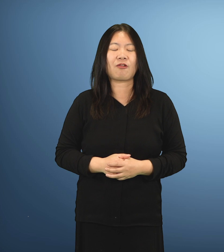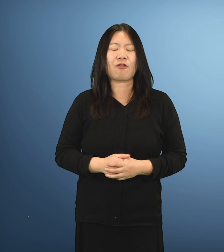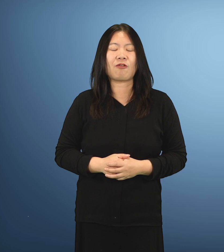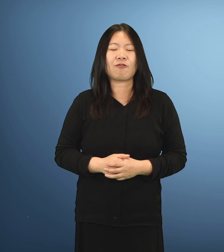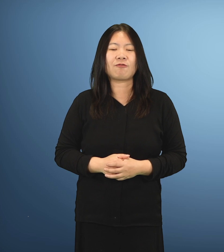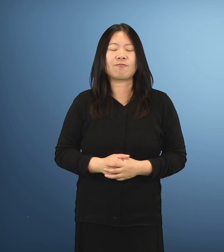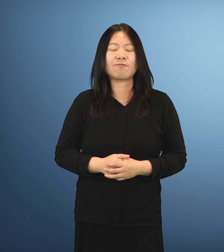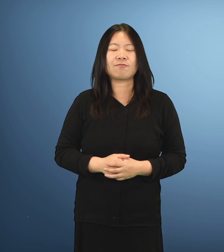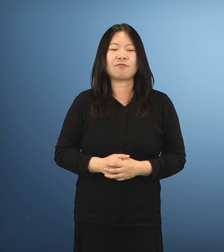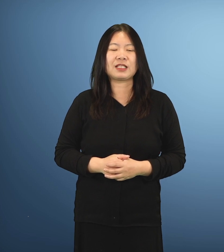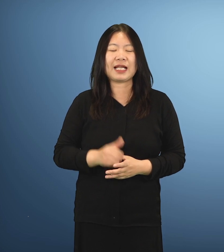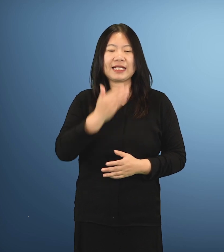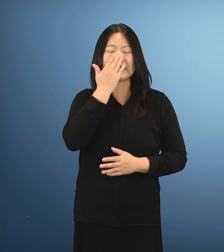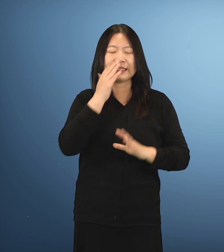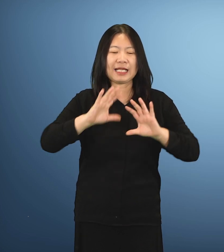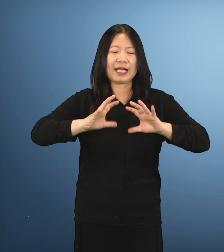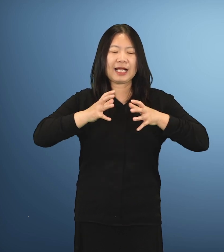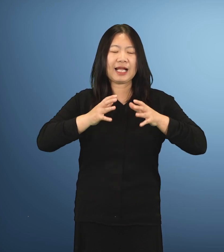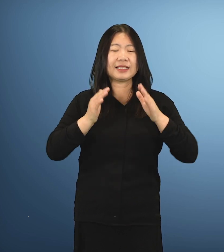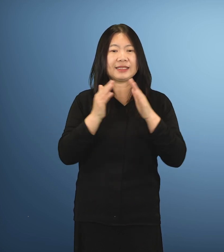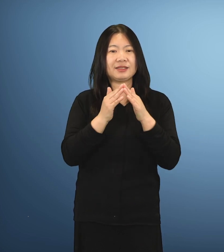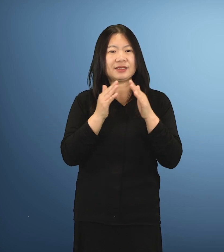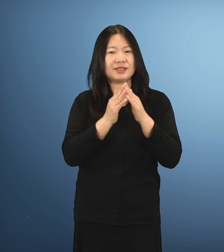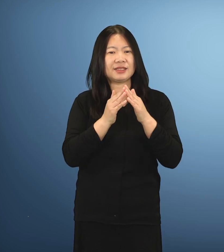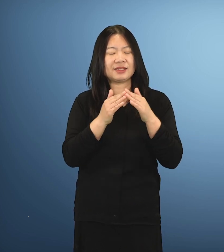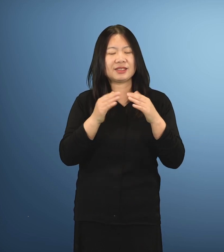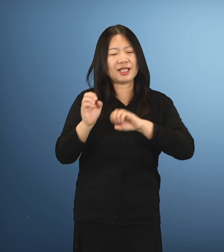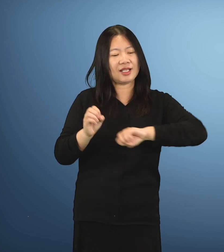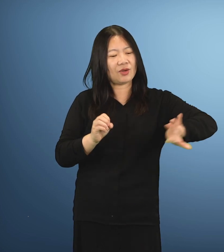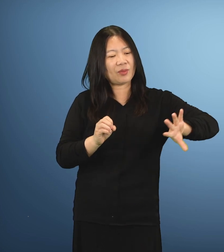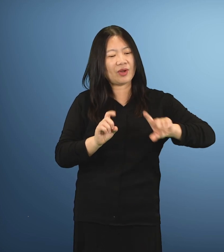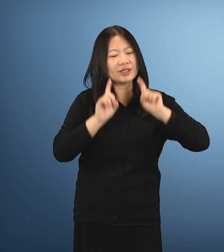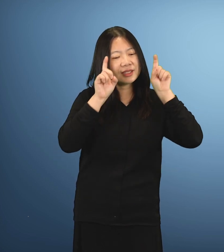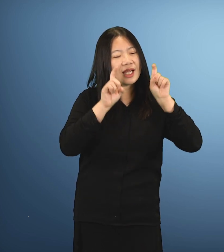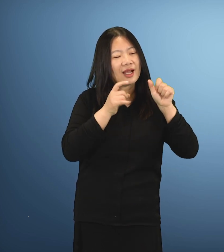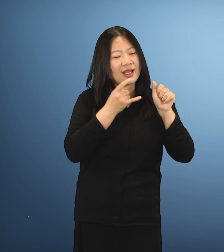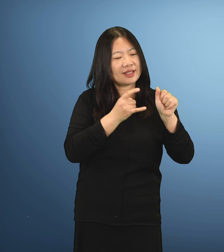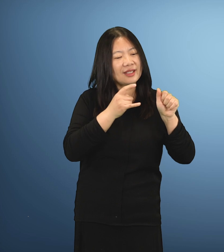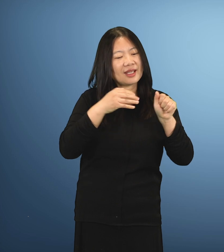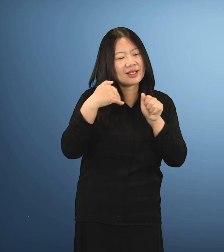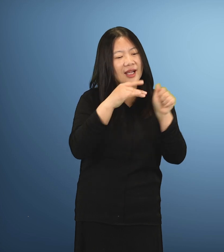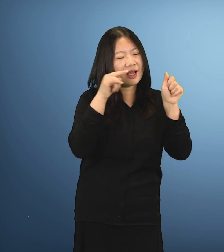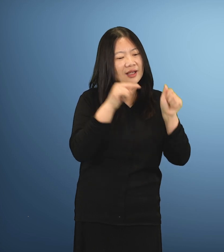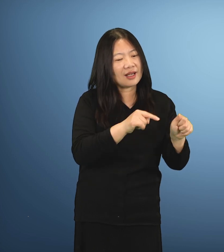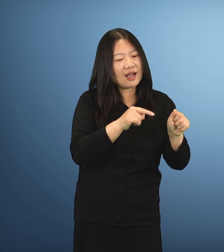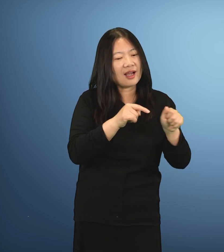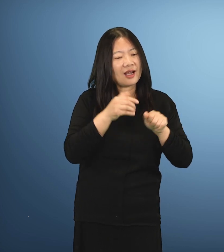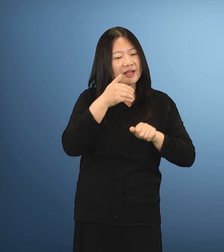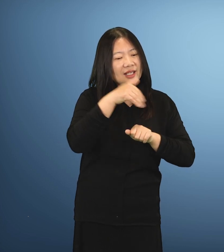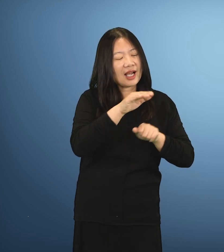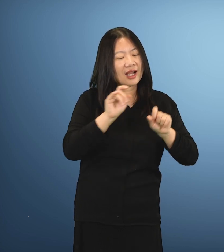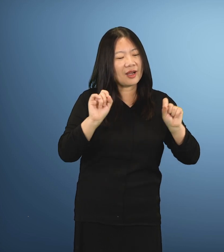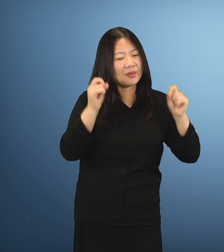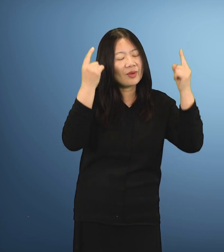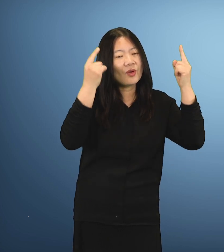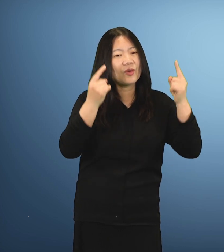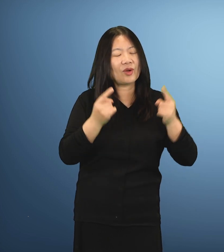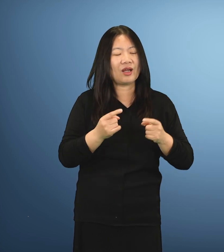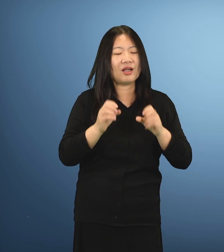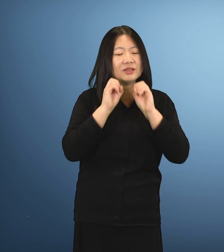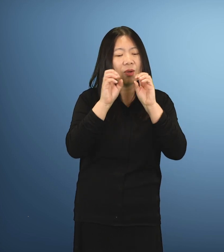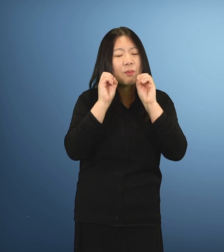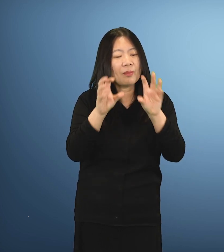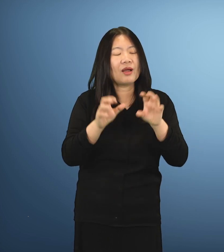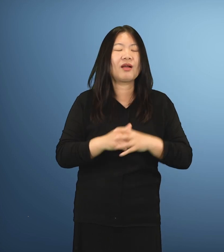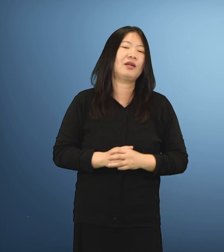오히려 이스라엘의 집의 잃어버린 양에게로 가라. 가면서